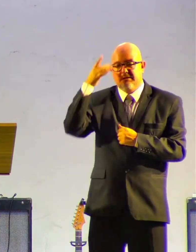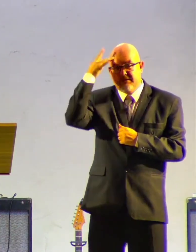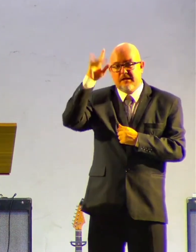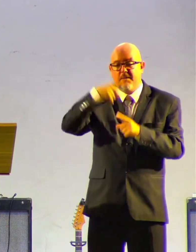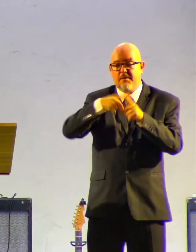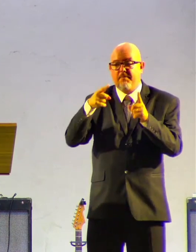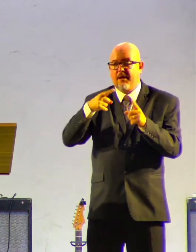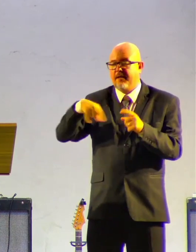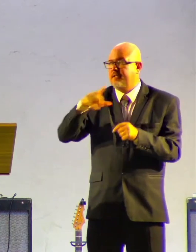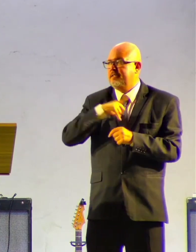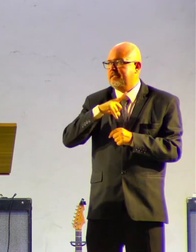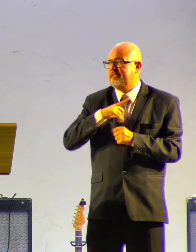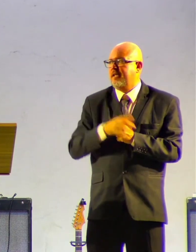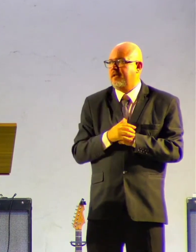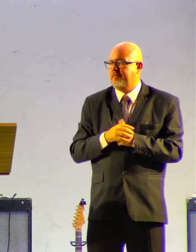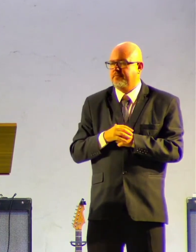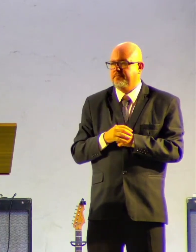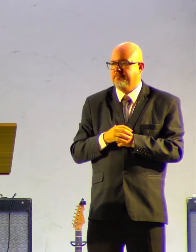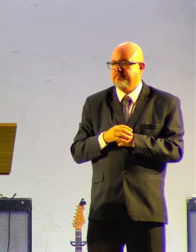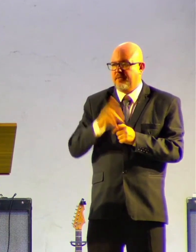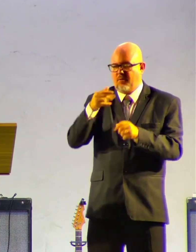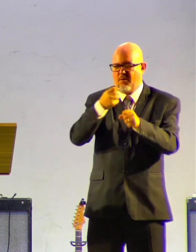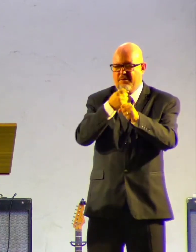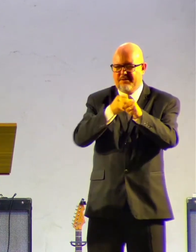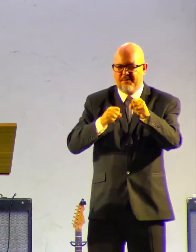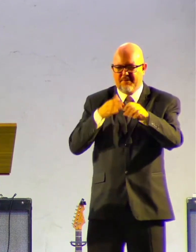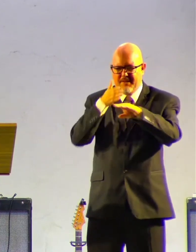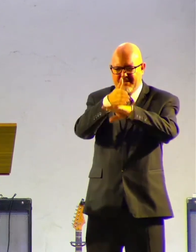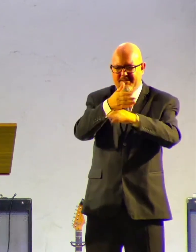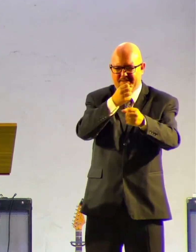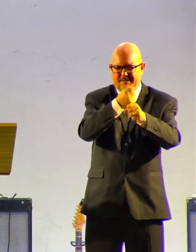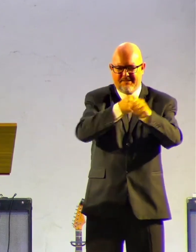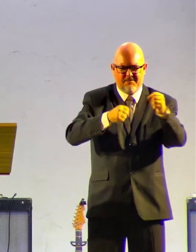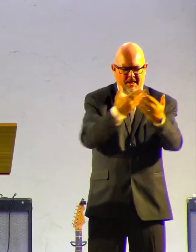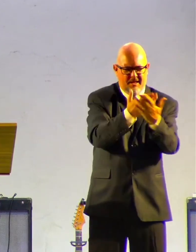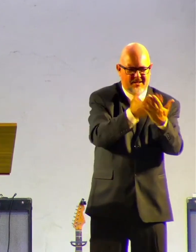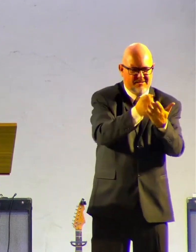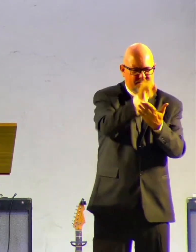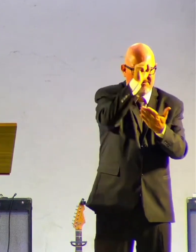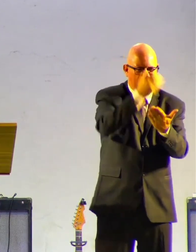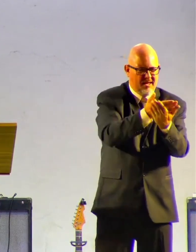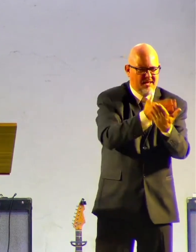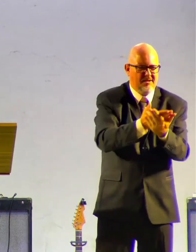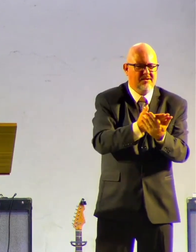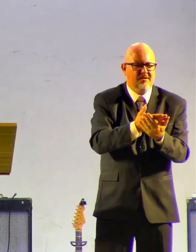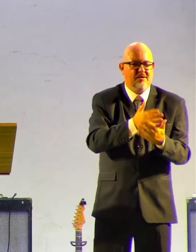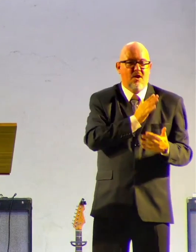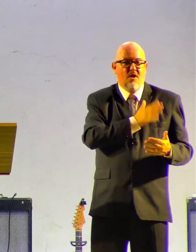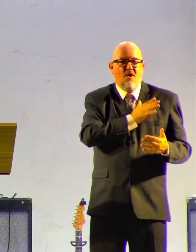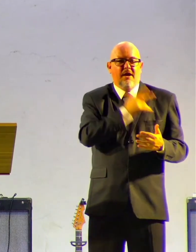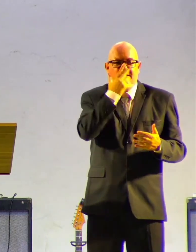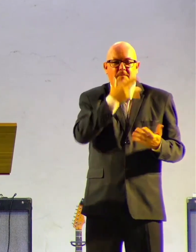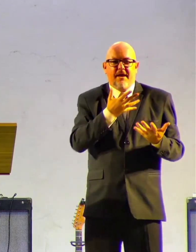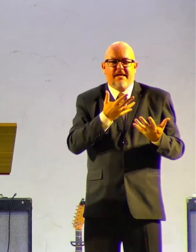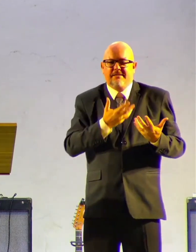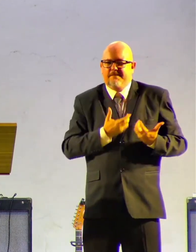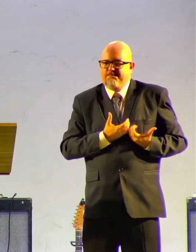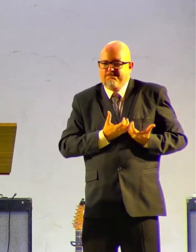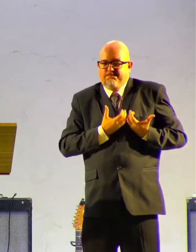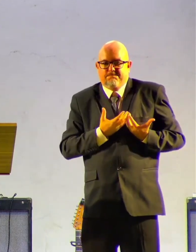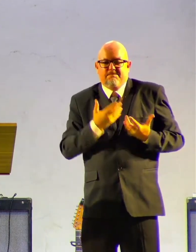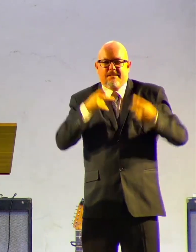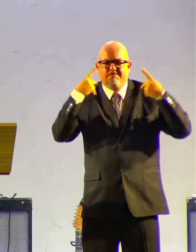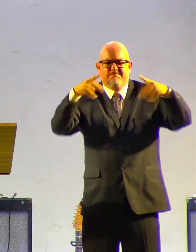sabem, mas via de regra, quando um seminarista vai para o seminário, o coração dele está aquecido,